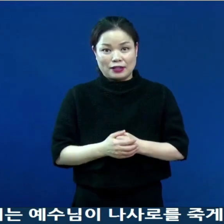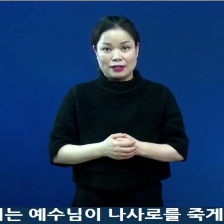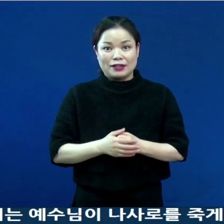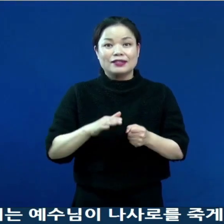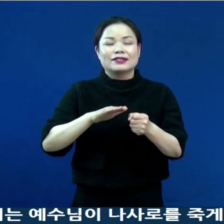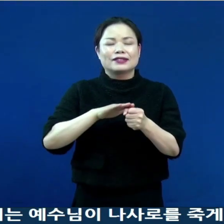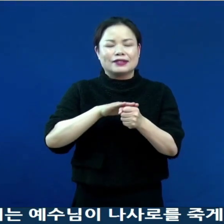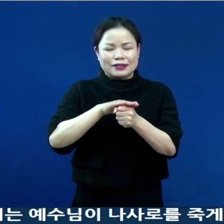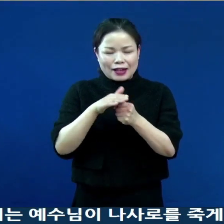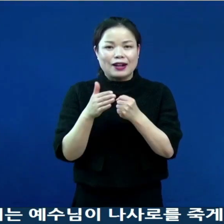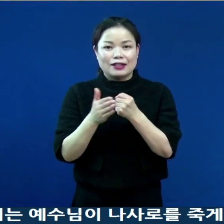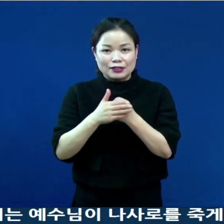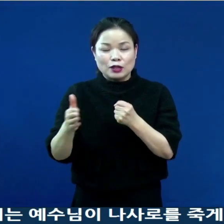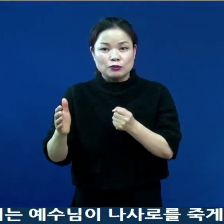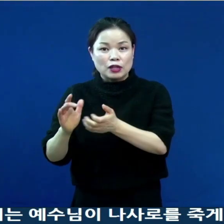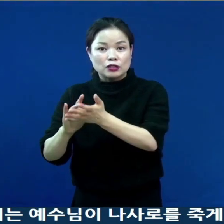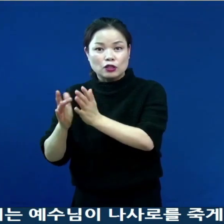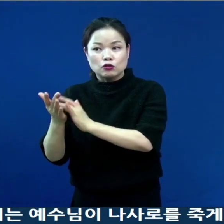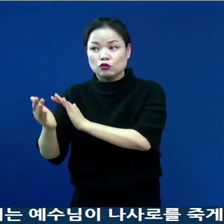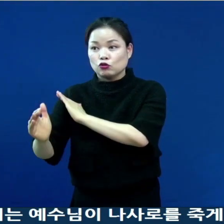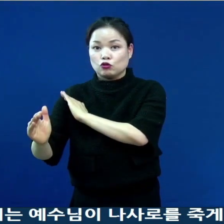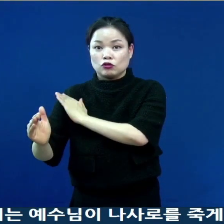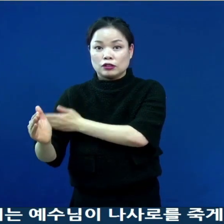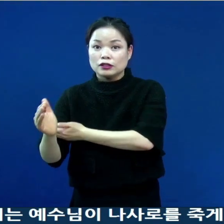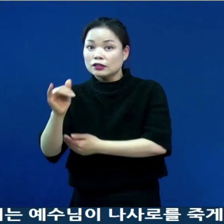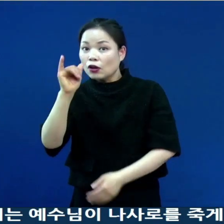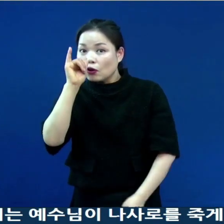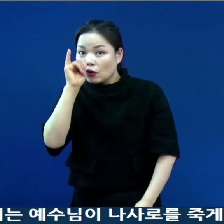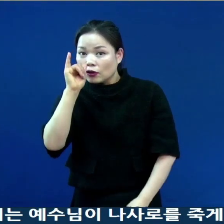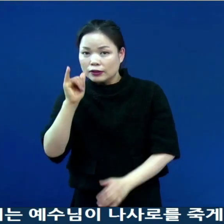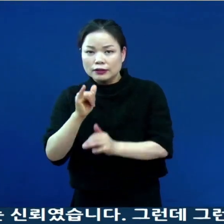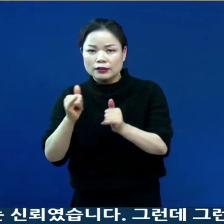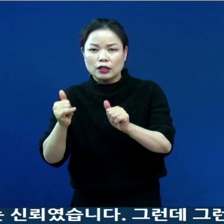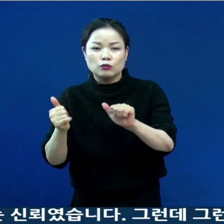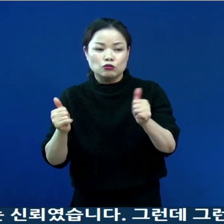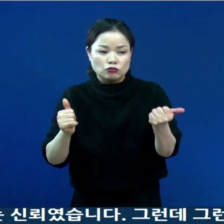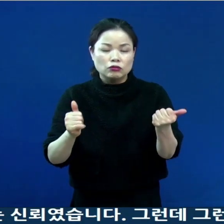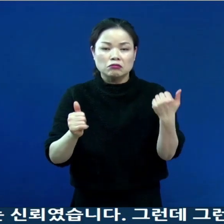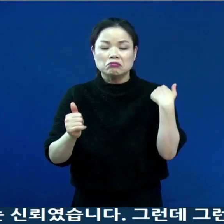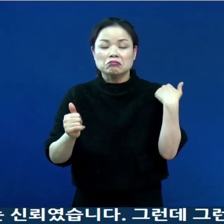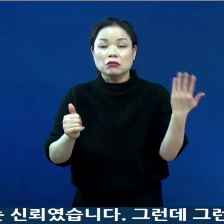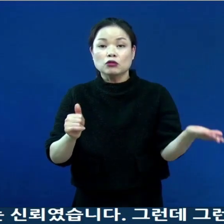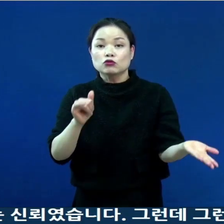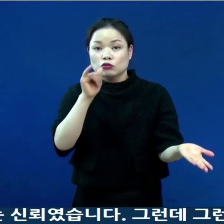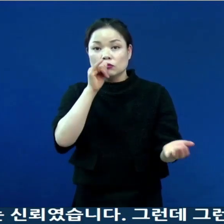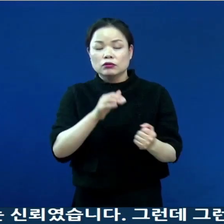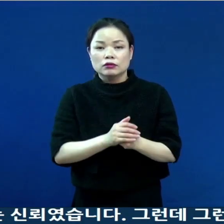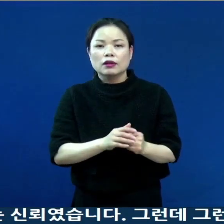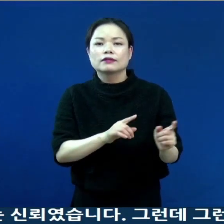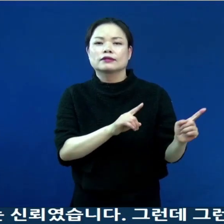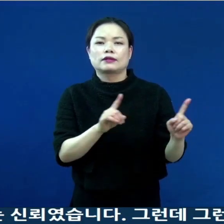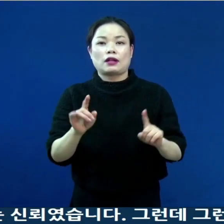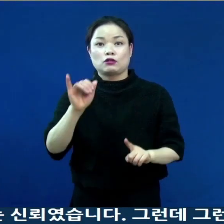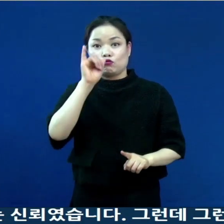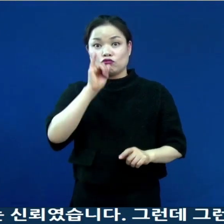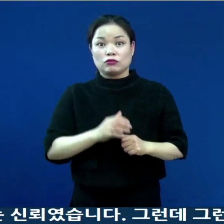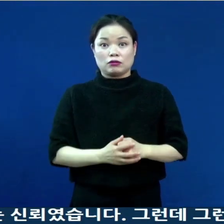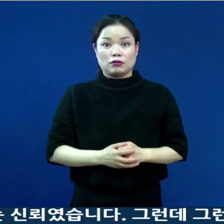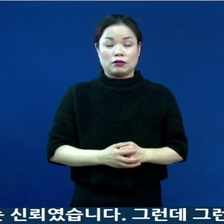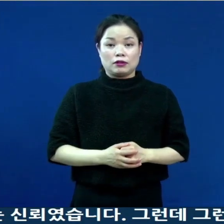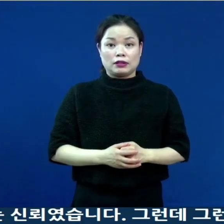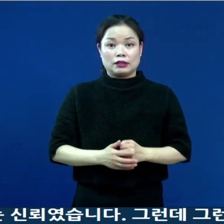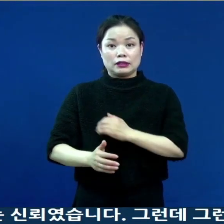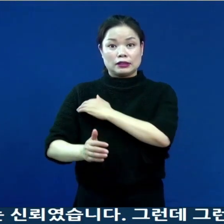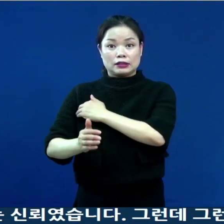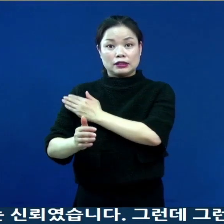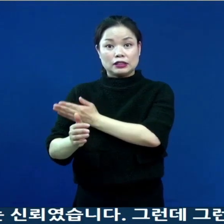사랑하기 때문입니다. 예수님은 능력이 있어서 사람을 죽게 놔둘 수도 있고요, 살릴 수도 있잖아요. 그